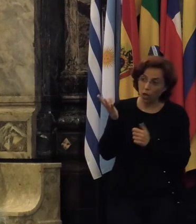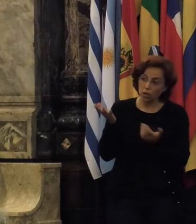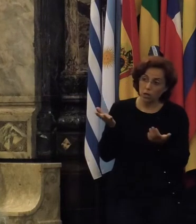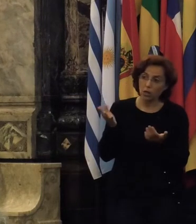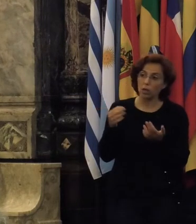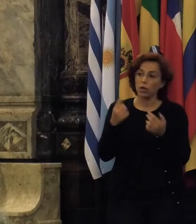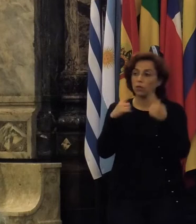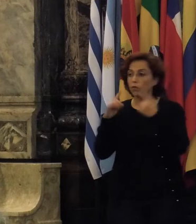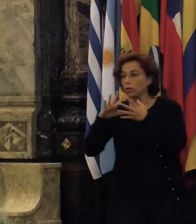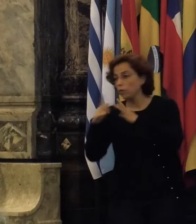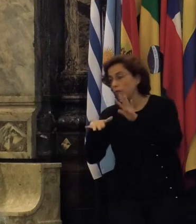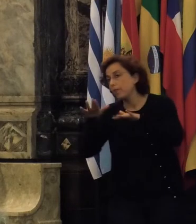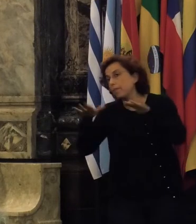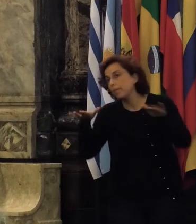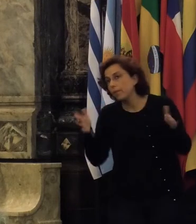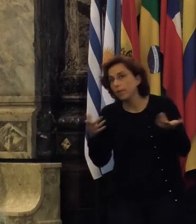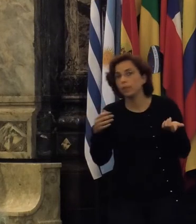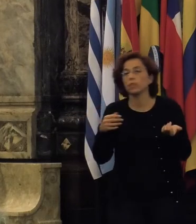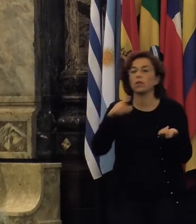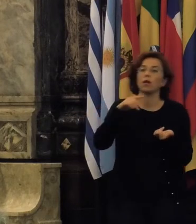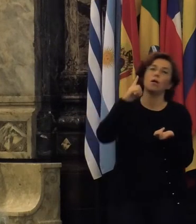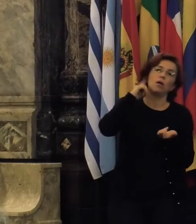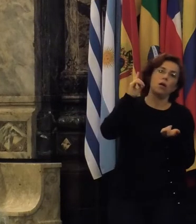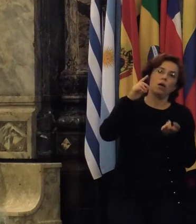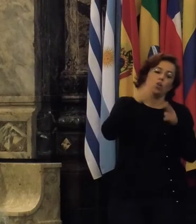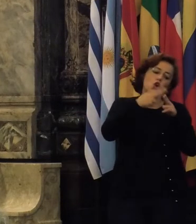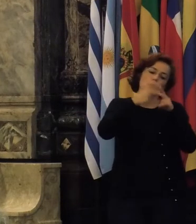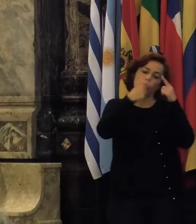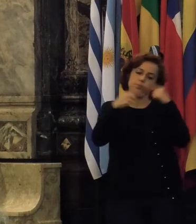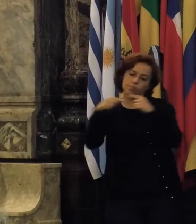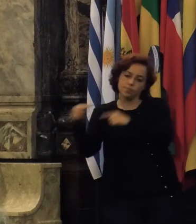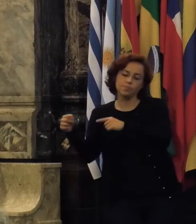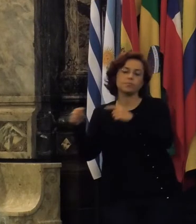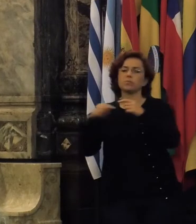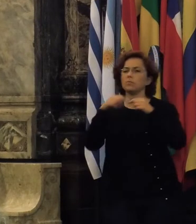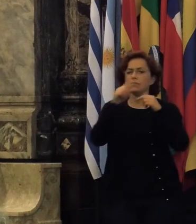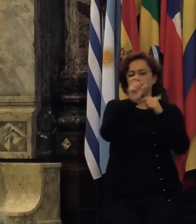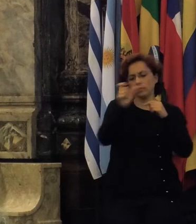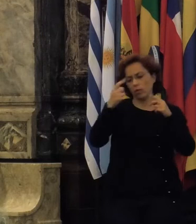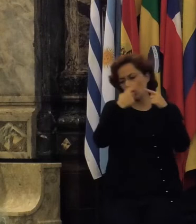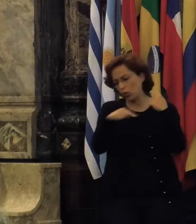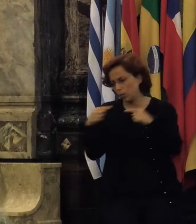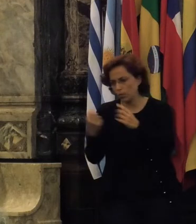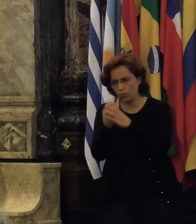de distintas maneras según los momentos, ¿no? Lo latente, lo manifiesto, lo explícito, lo implícito.